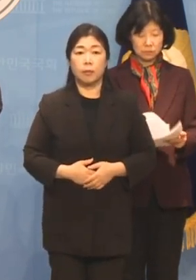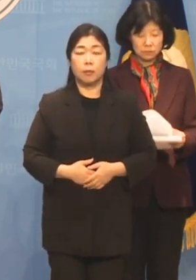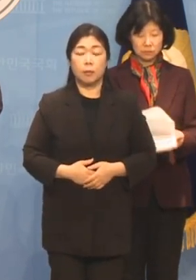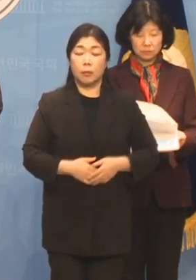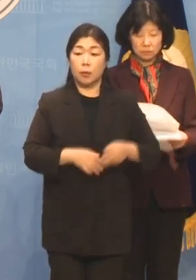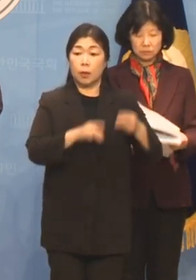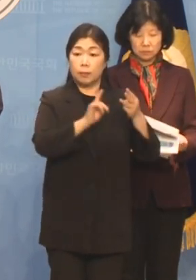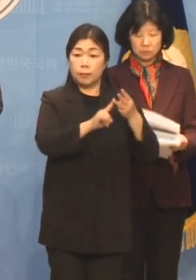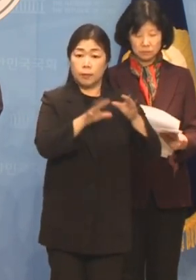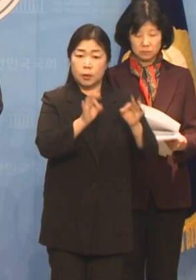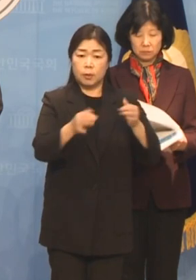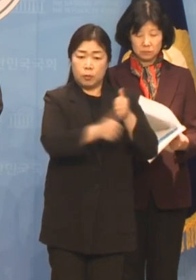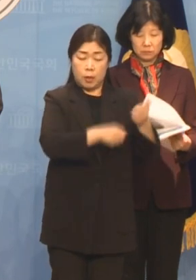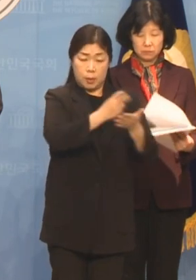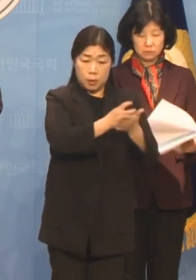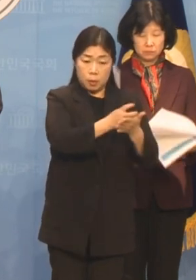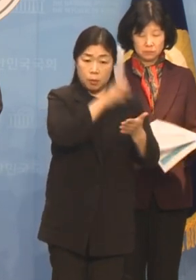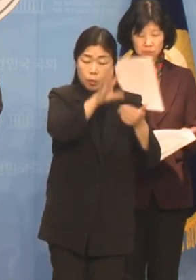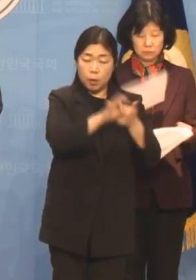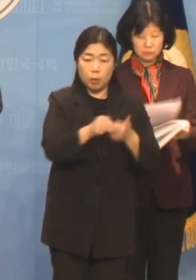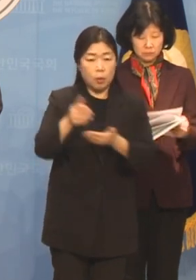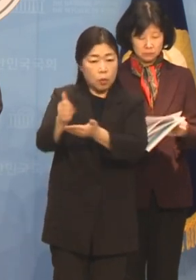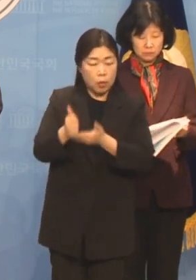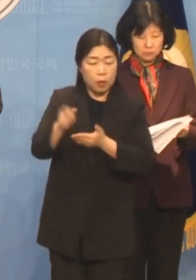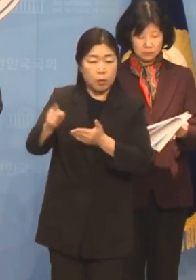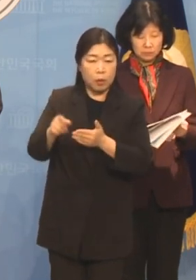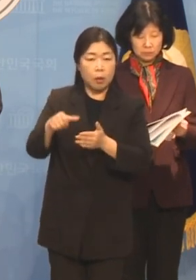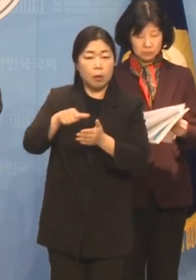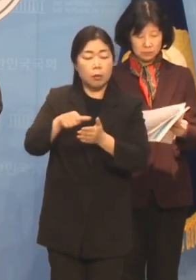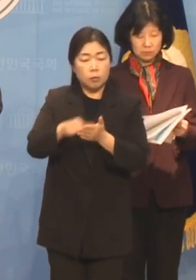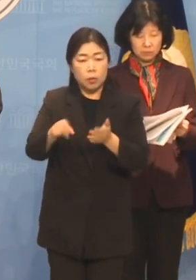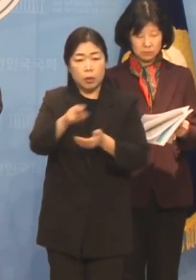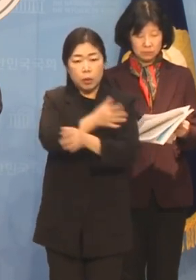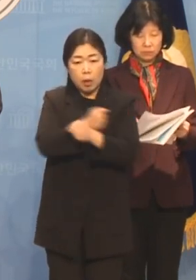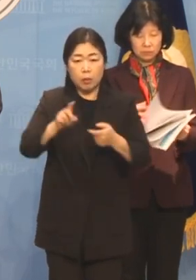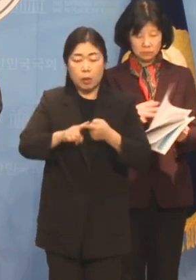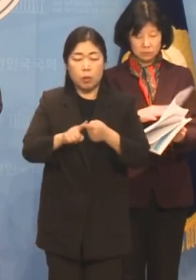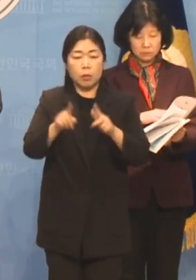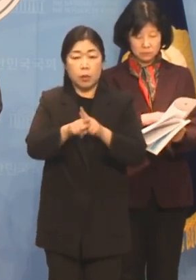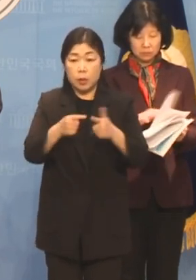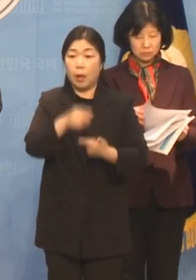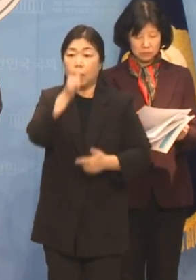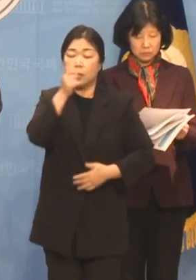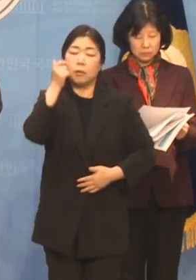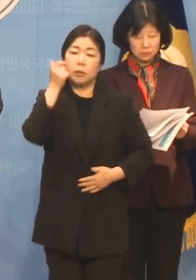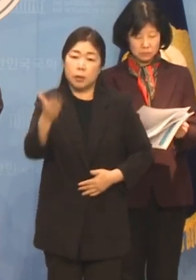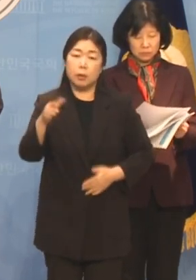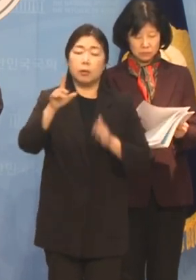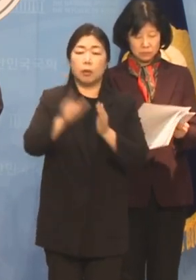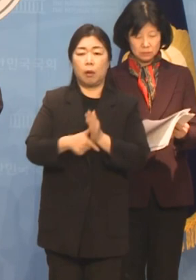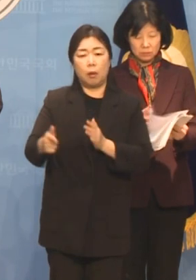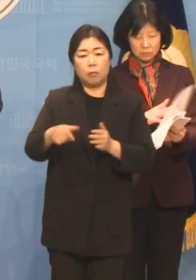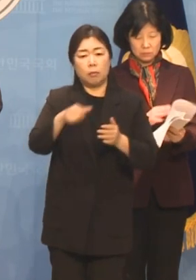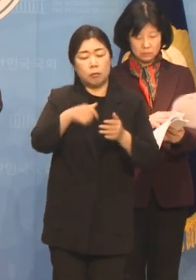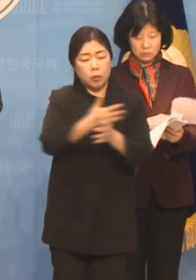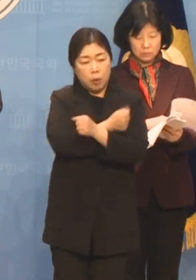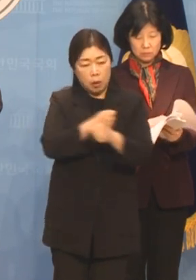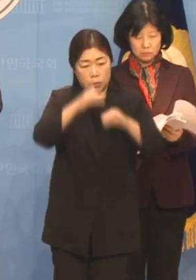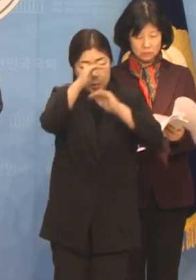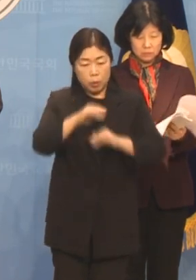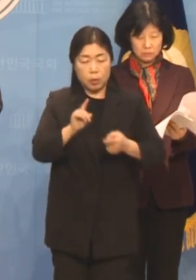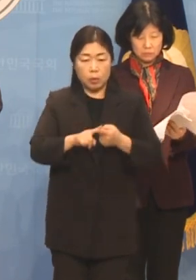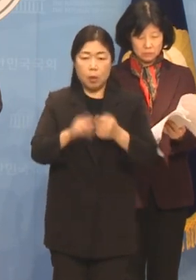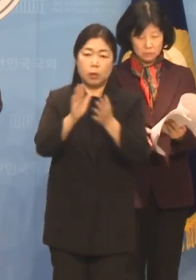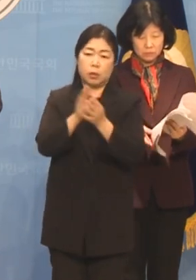셋, 금융위원회 지침에는 고객이 상품에 대해 이해했는지를 확인하기 위해 고객이 상품에 대해 직접